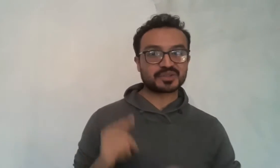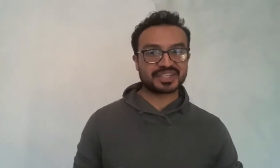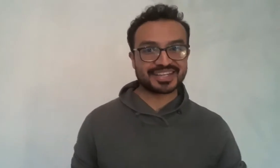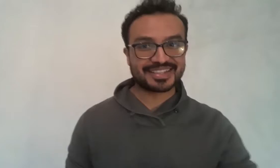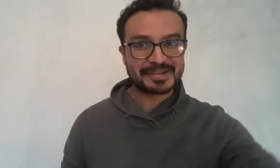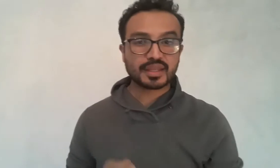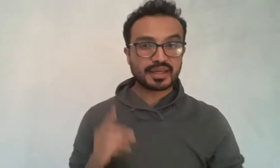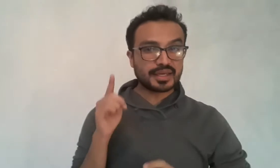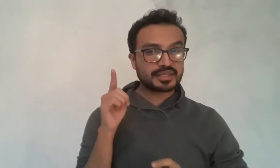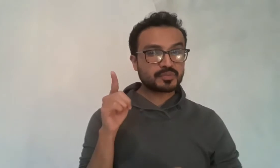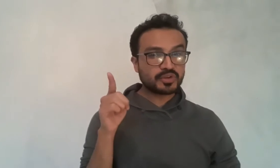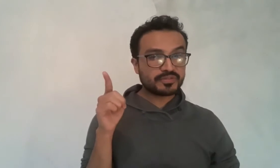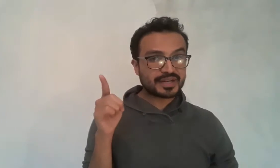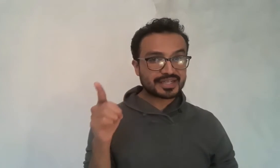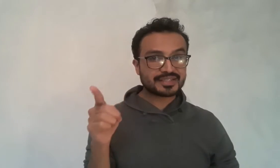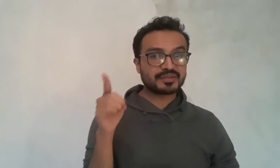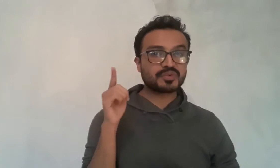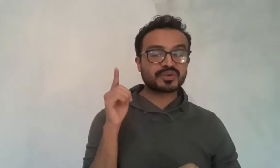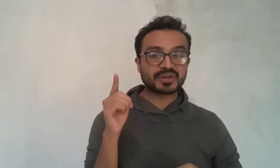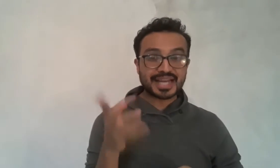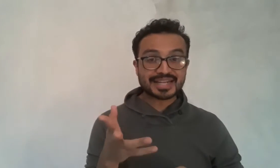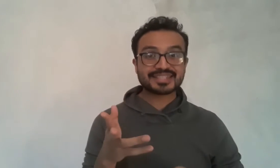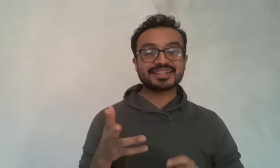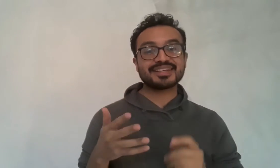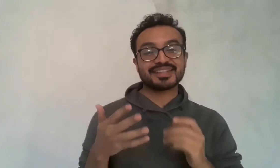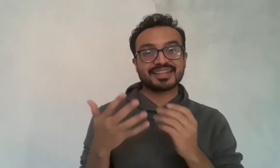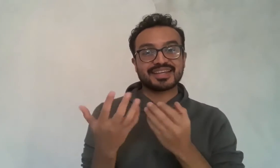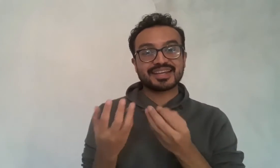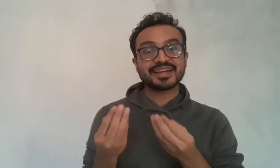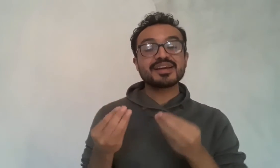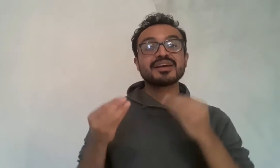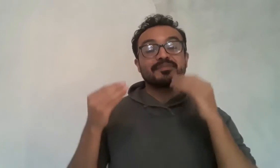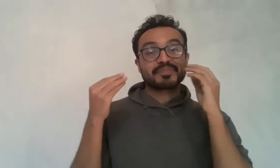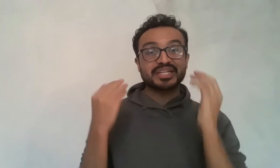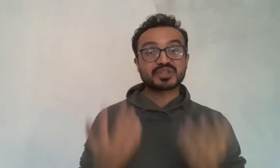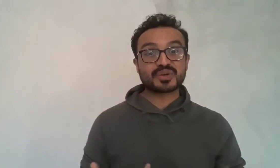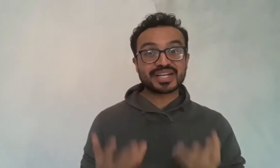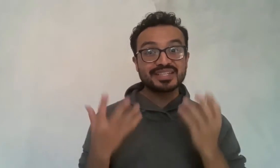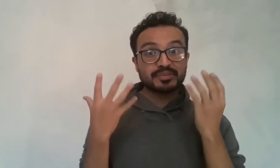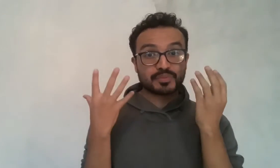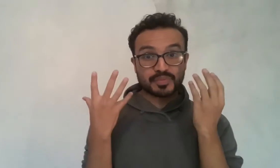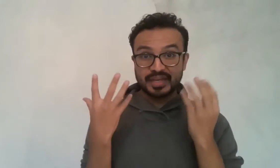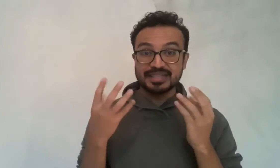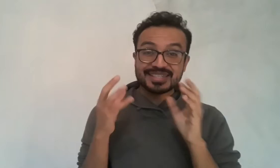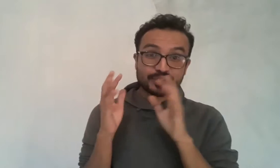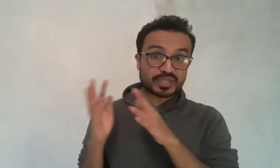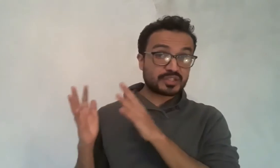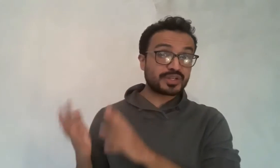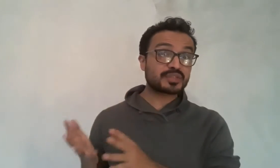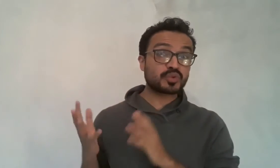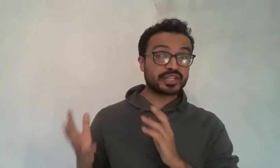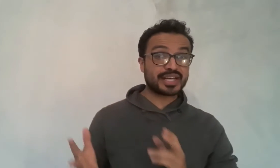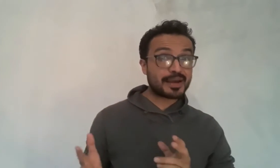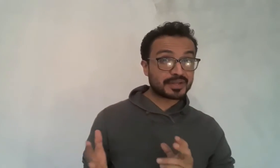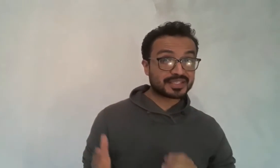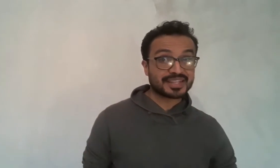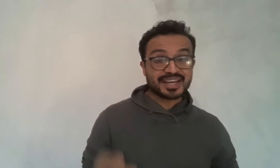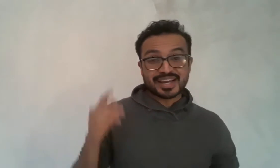sociedad. Es muy fácil burlarse de personas en situaciones vulnerables. Es